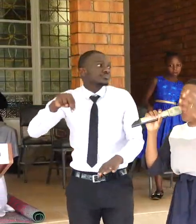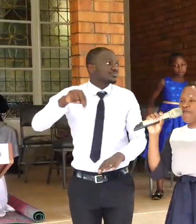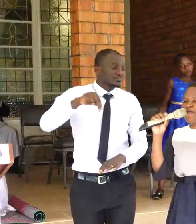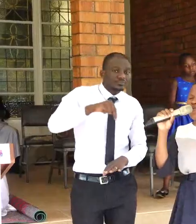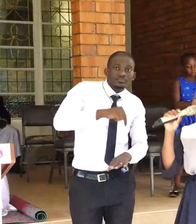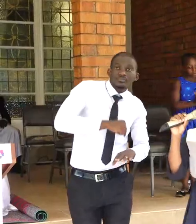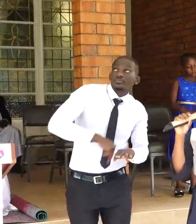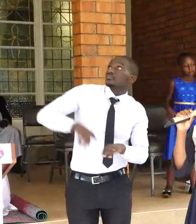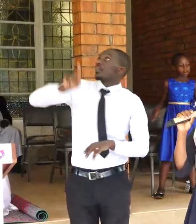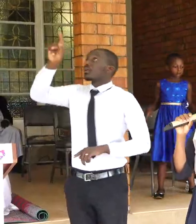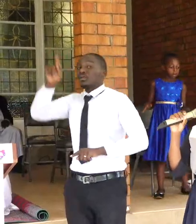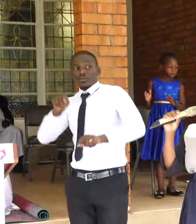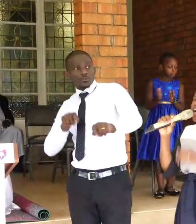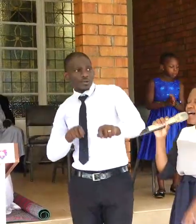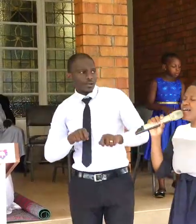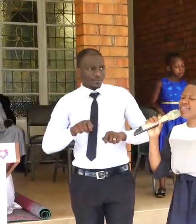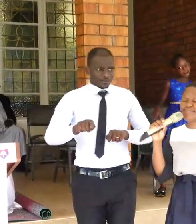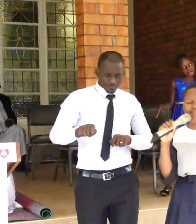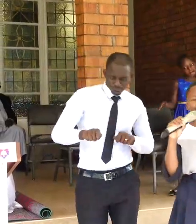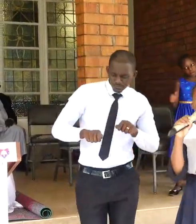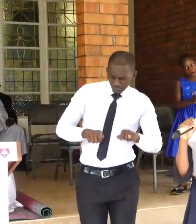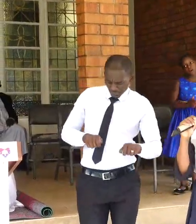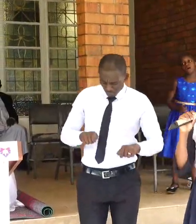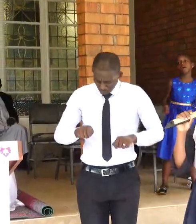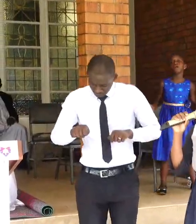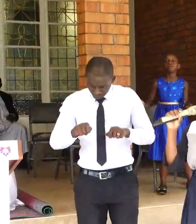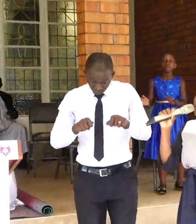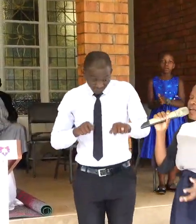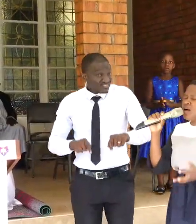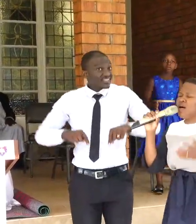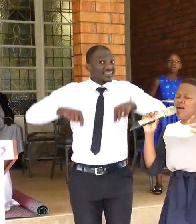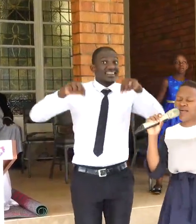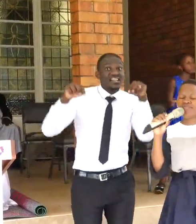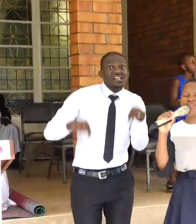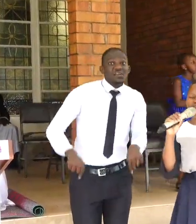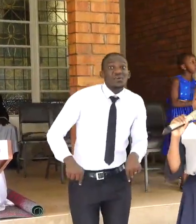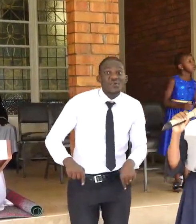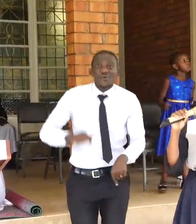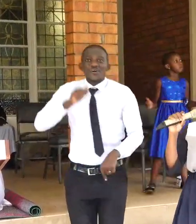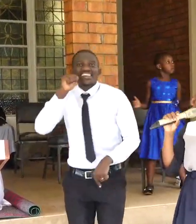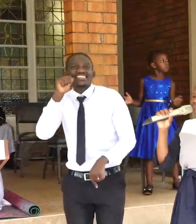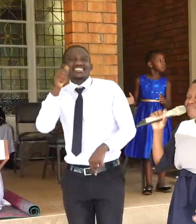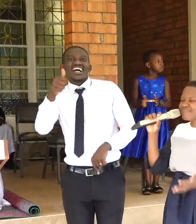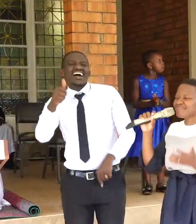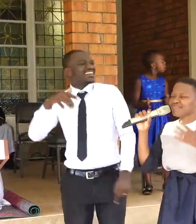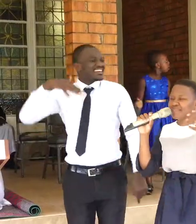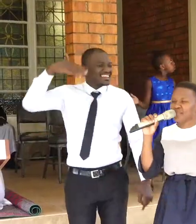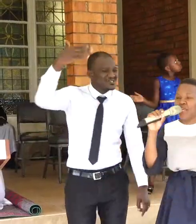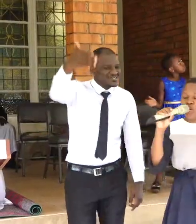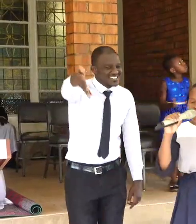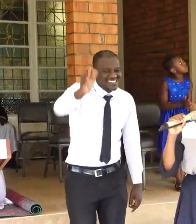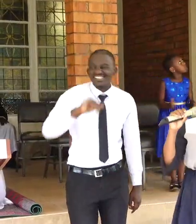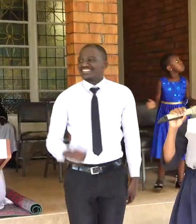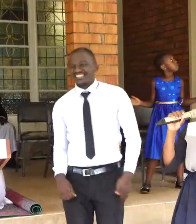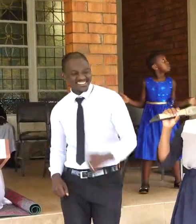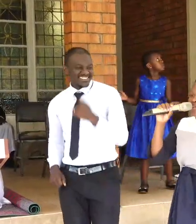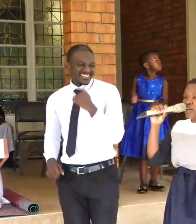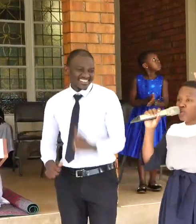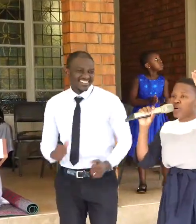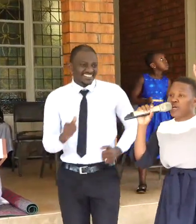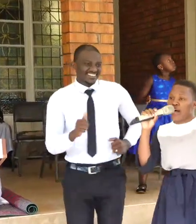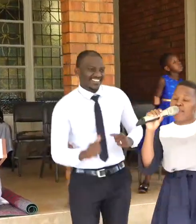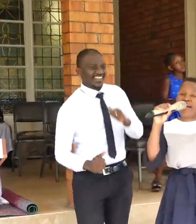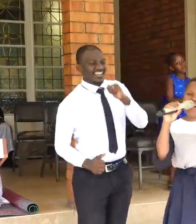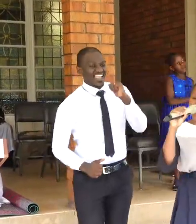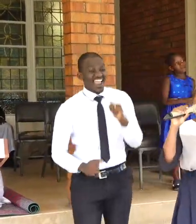yekwe afuga yekwe afuga lero lero enchane lumi mugambe